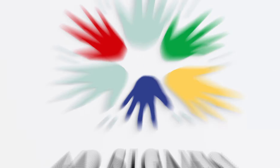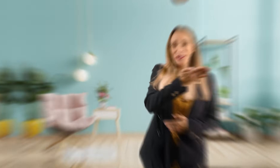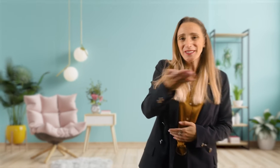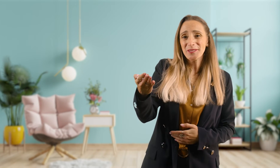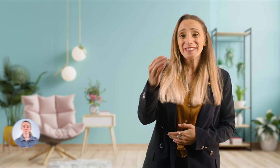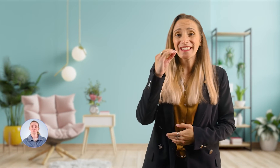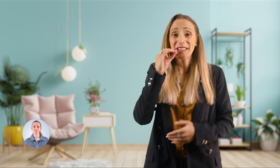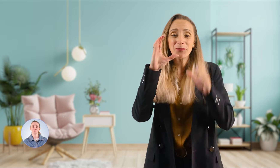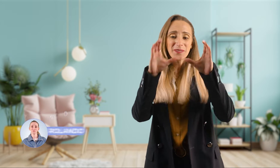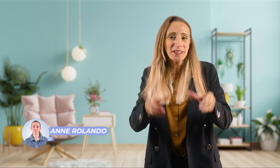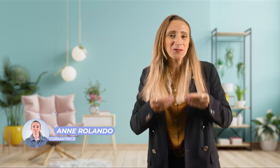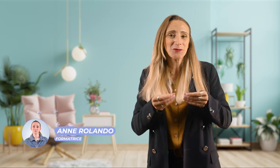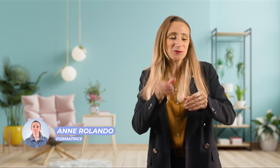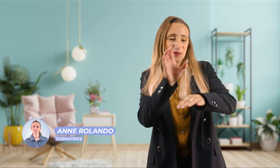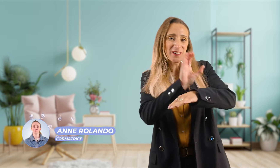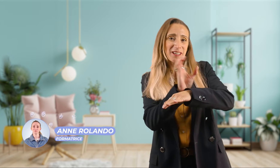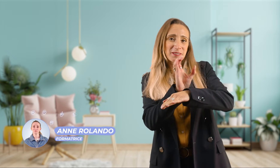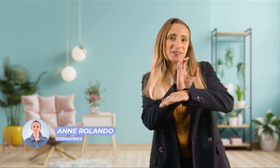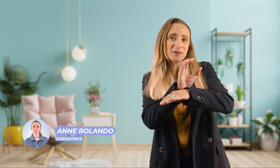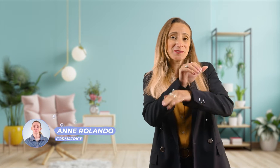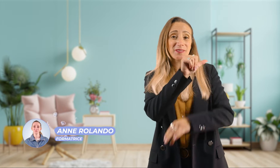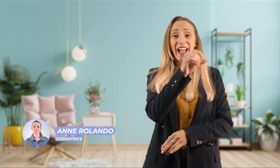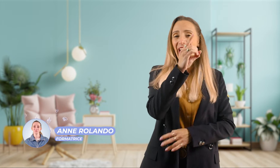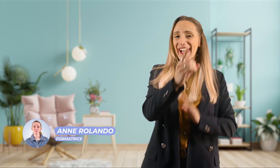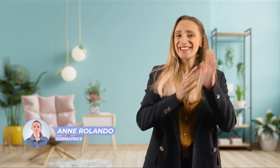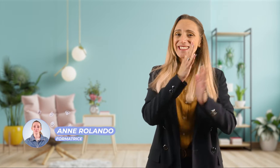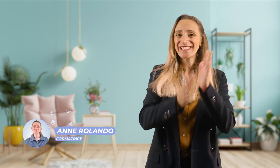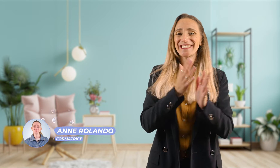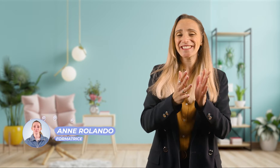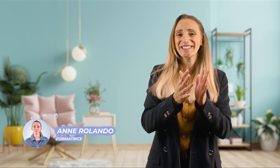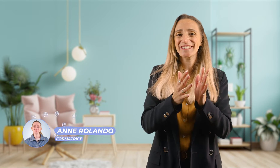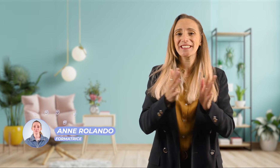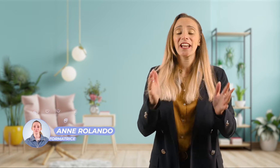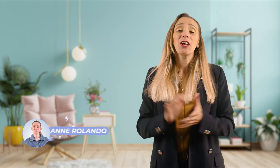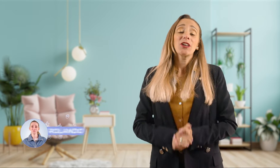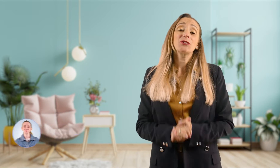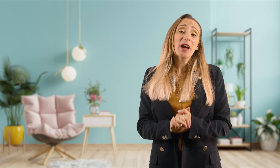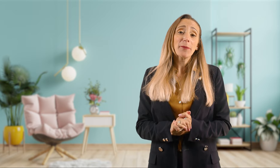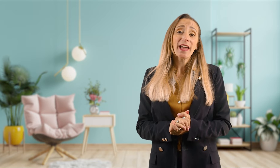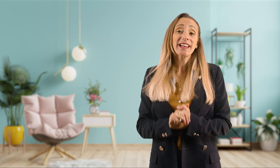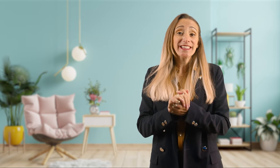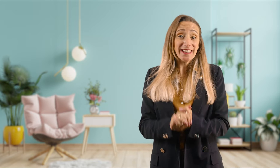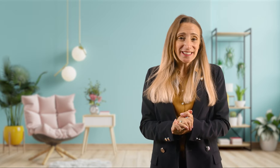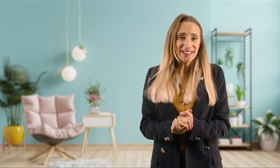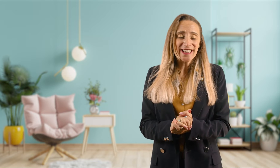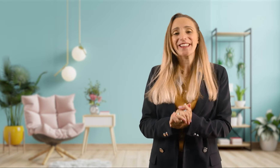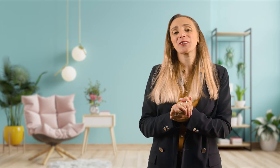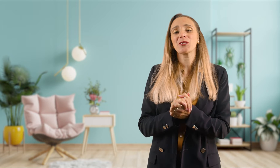Bonjour à tous et bienvenue dans l'émission A des signes. Je rappelle qu'A des signes est un centre